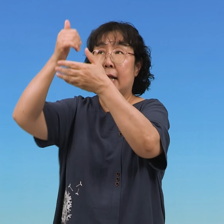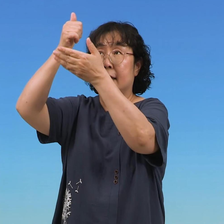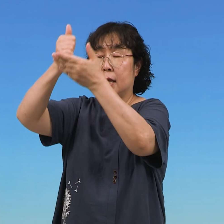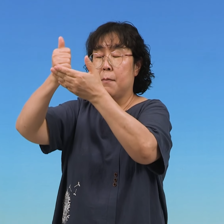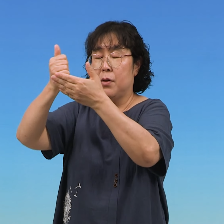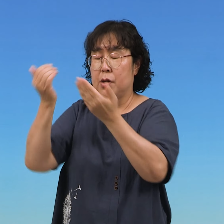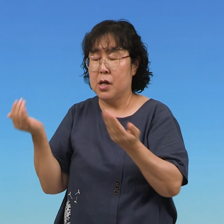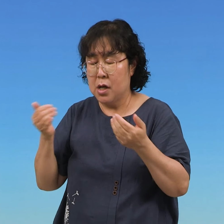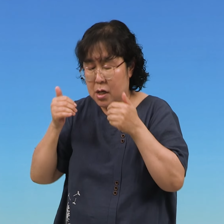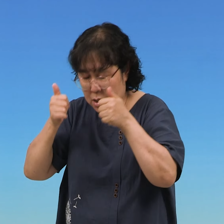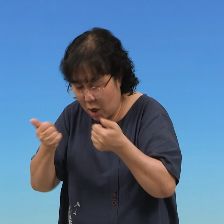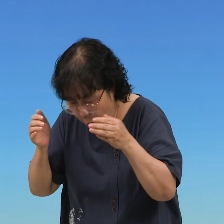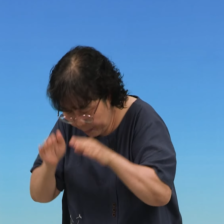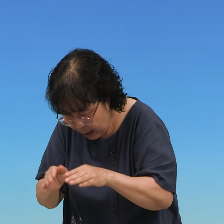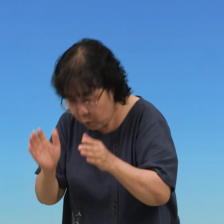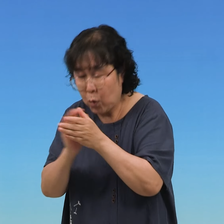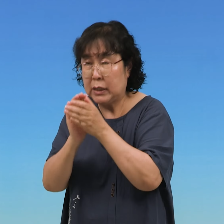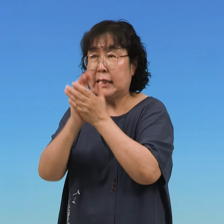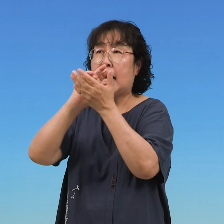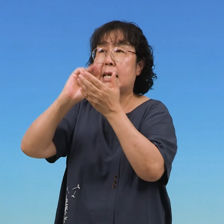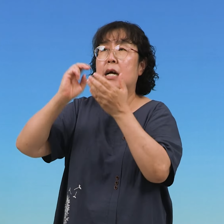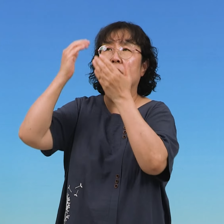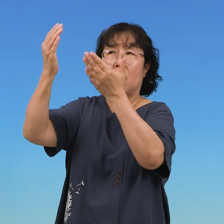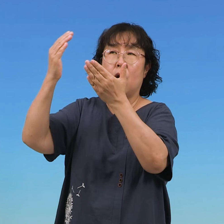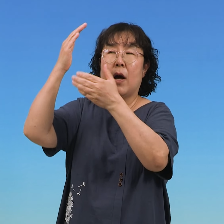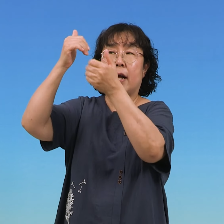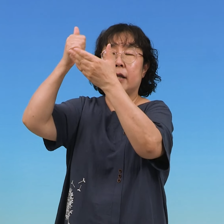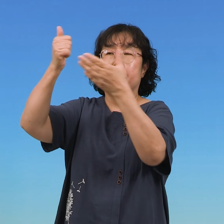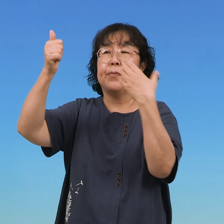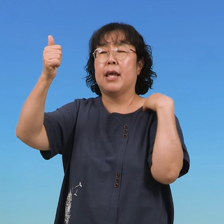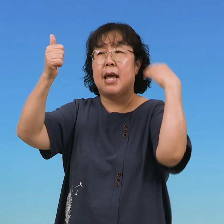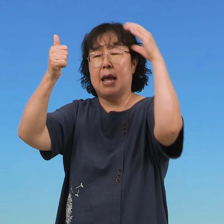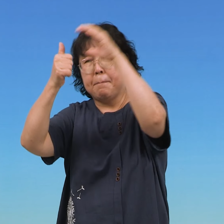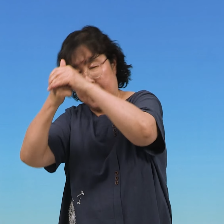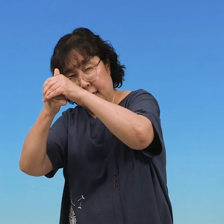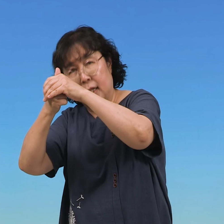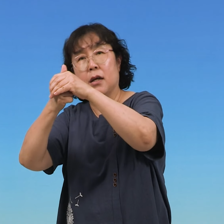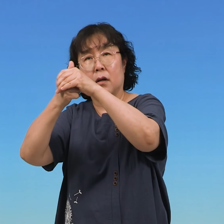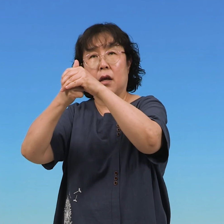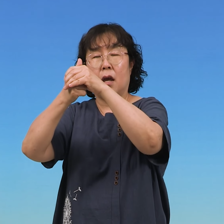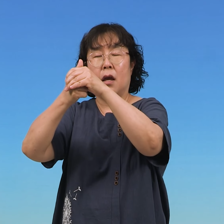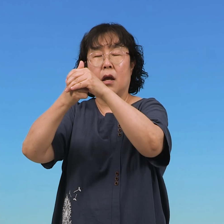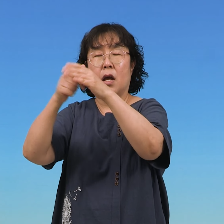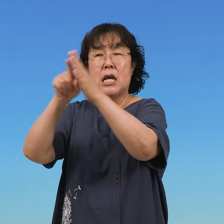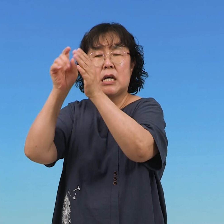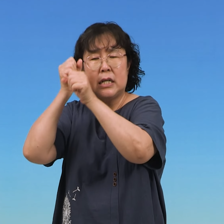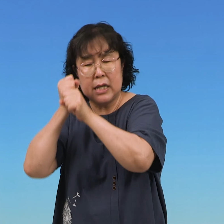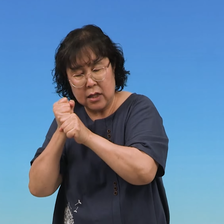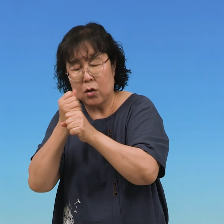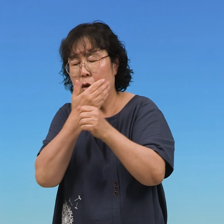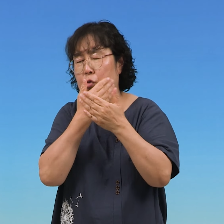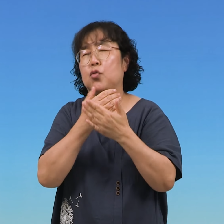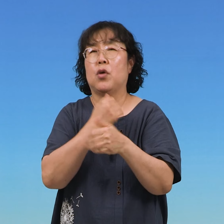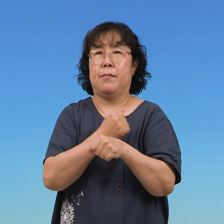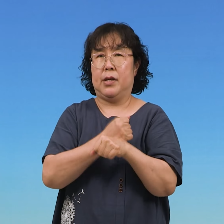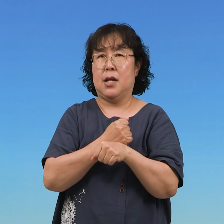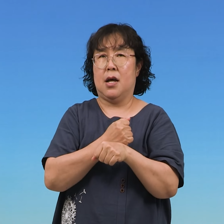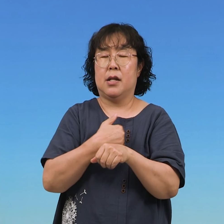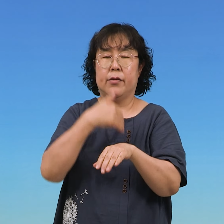경배하고 찬양하는 거예요. 그분께 내 인생을 의탁하는 거예요. 의탁하고 의지하는 겁니다.